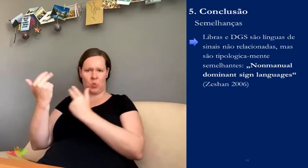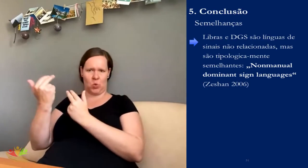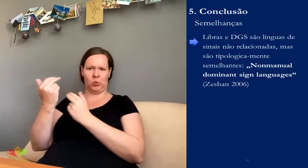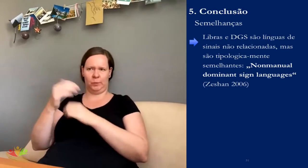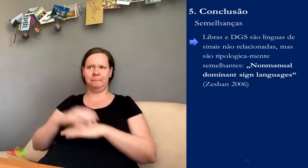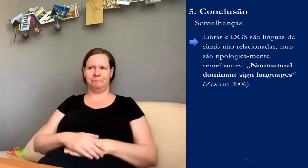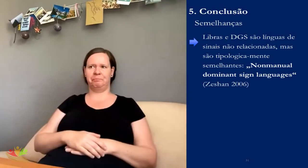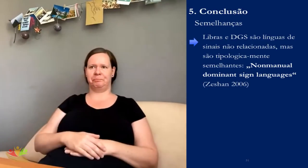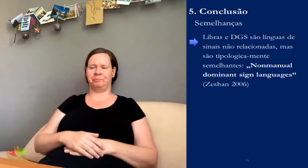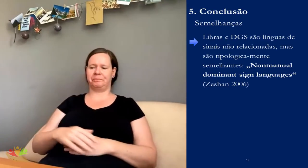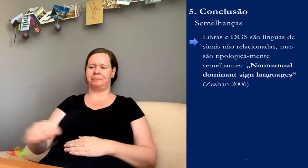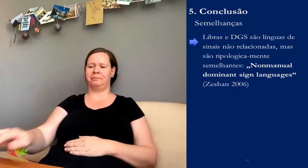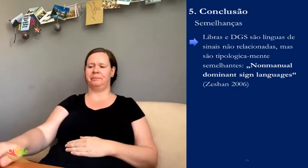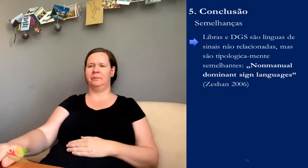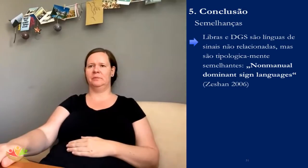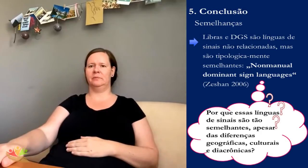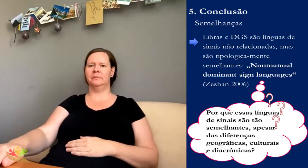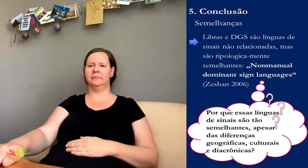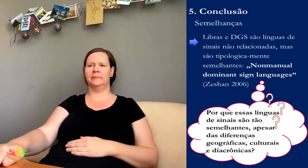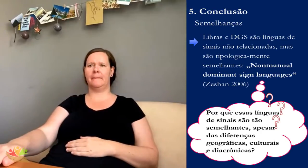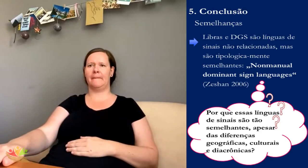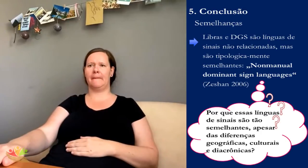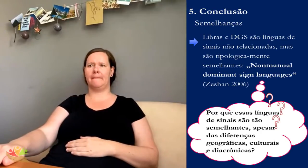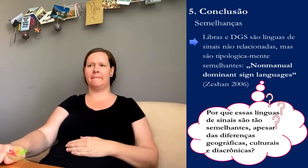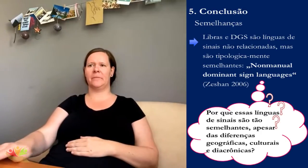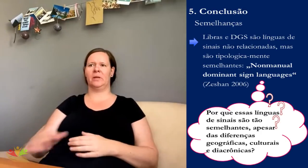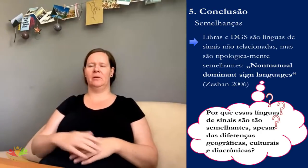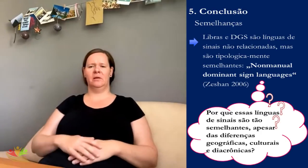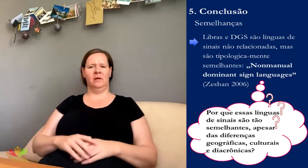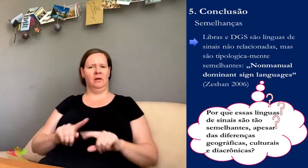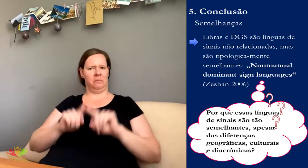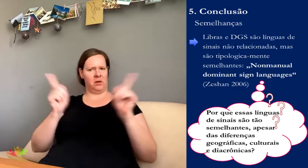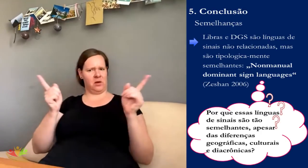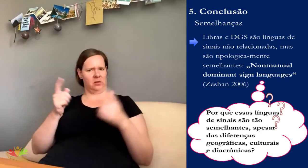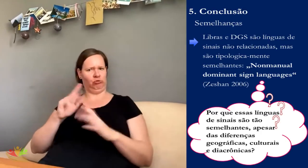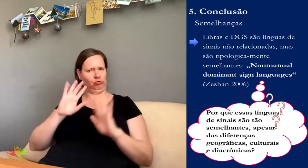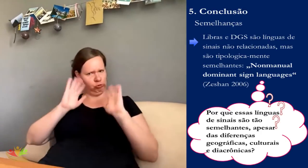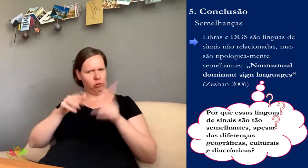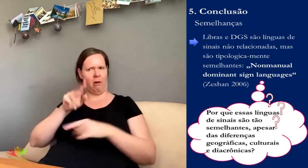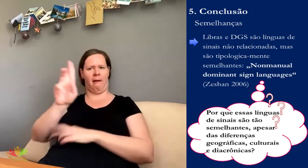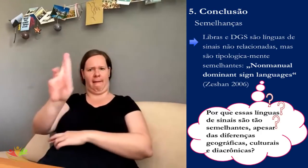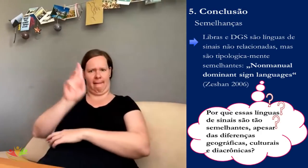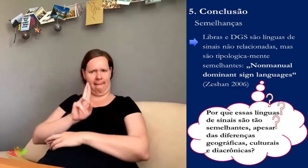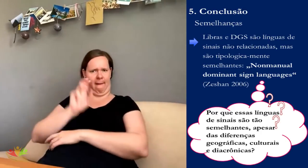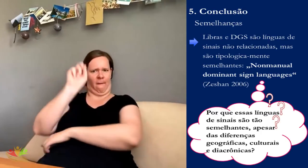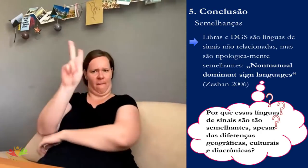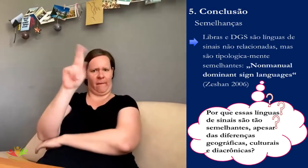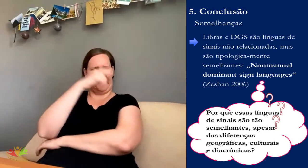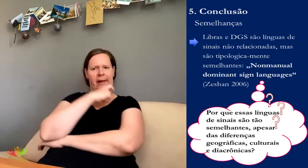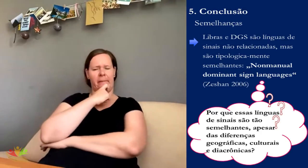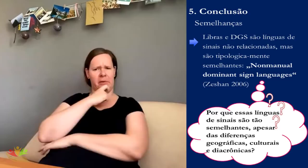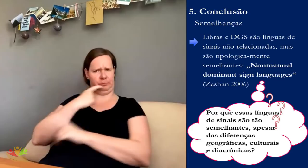ela propõe que existam línguas de sinais que prefiram o uso das marcas não manuais.